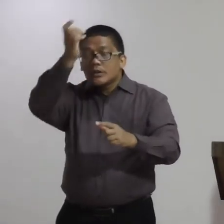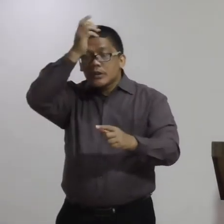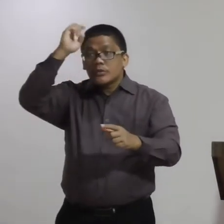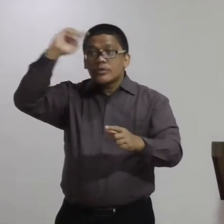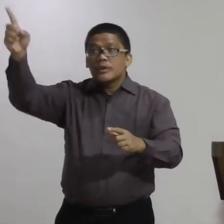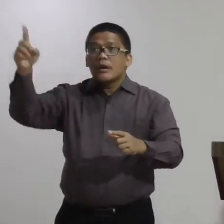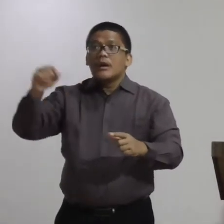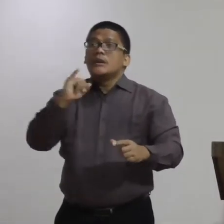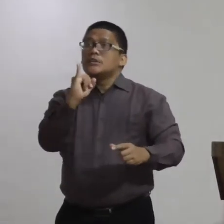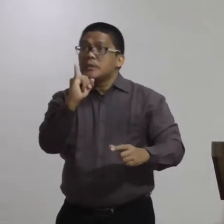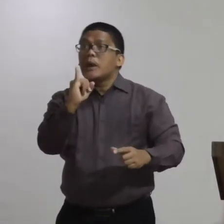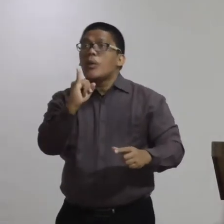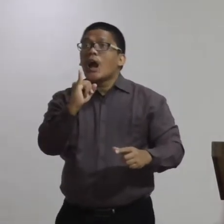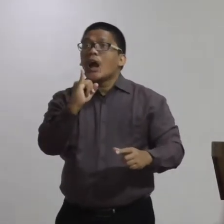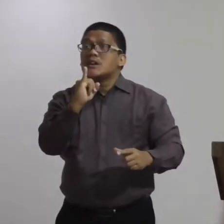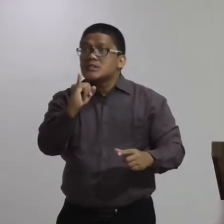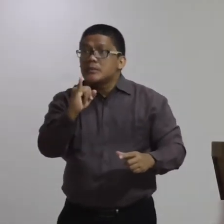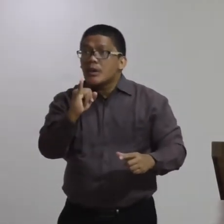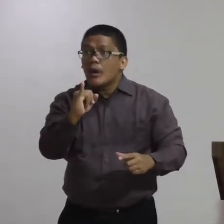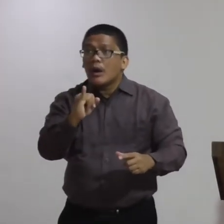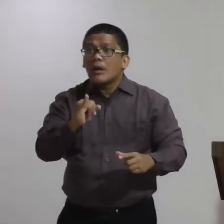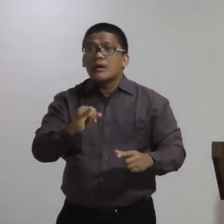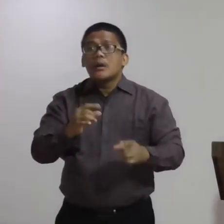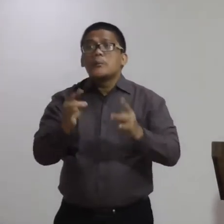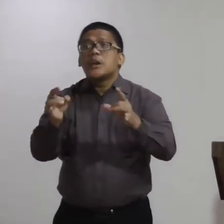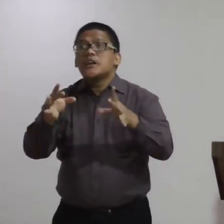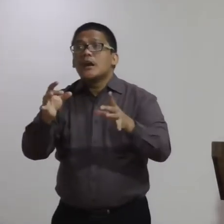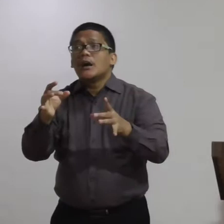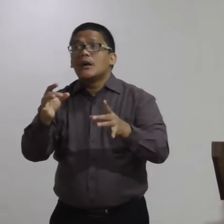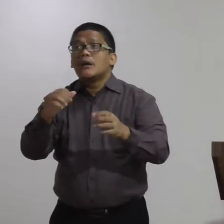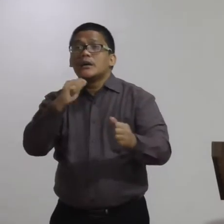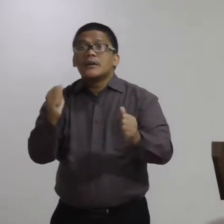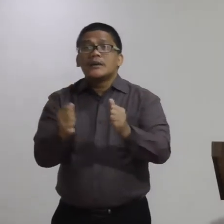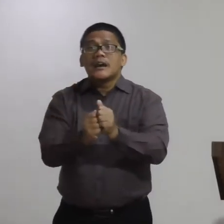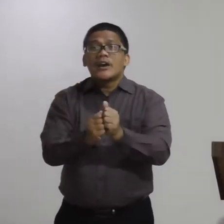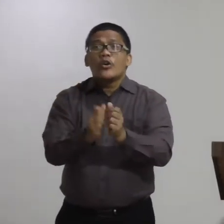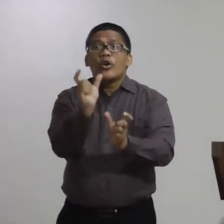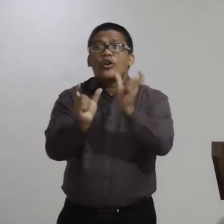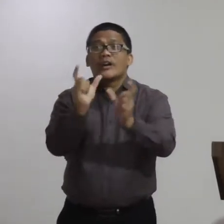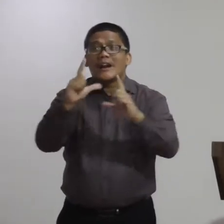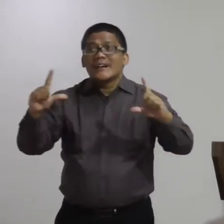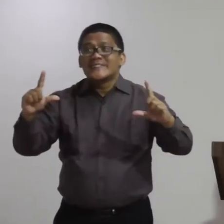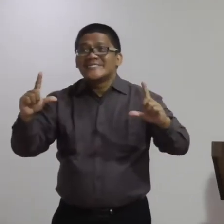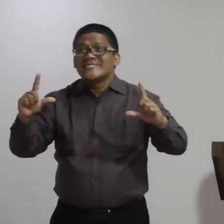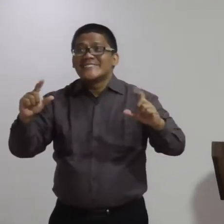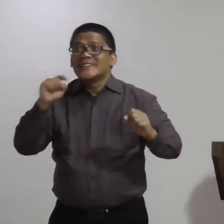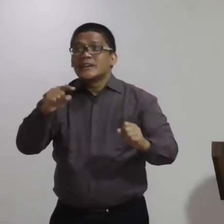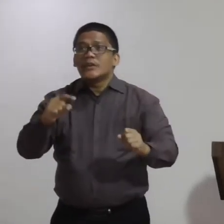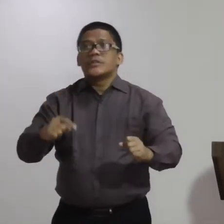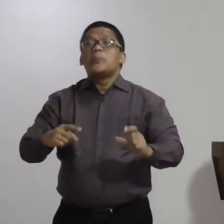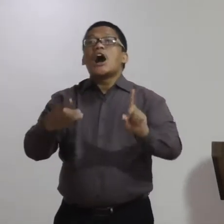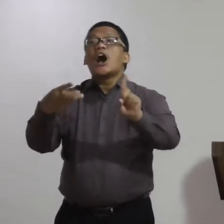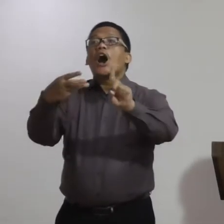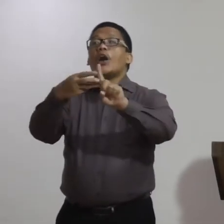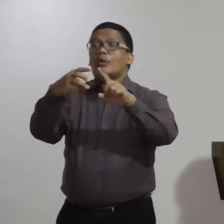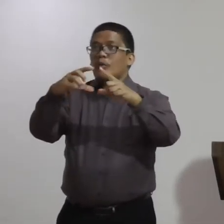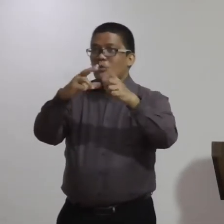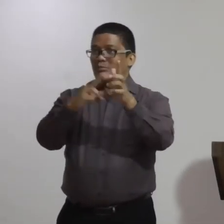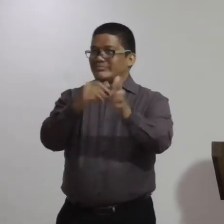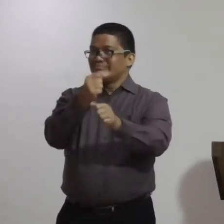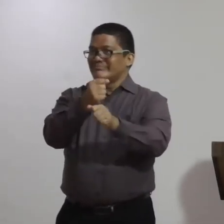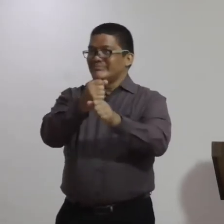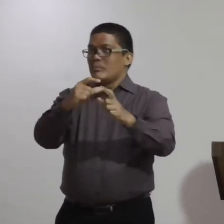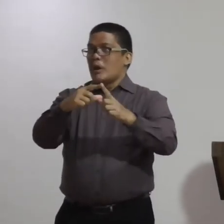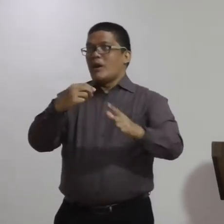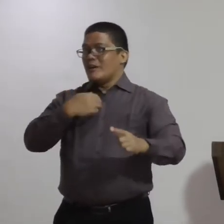keistimewaan dari warga yang lain. Ya, ini menjadi satu kebanggaan bagi kita, Bapak Ibu,